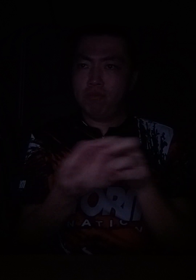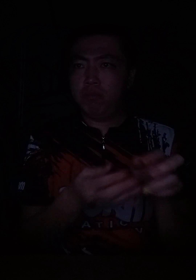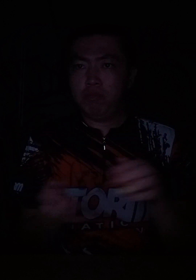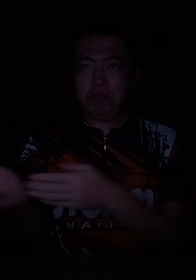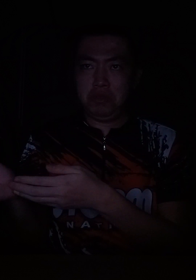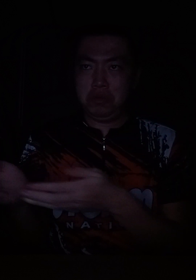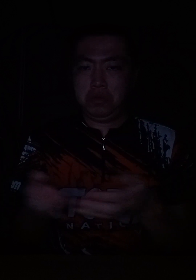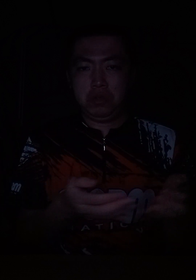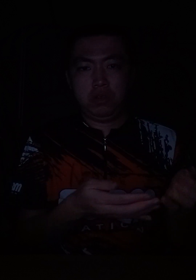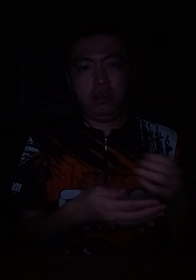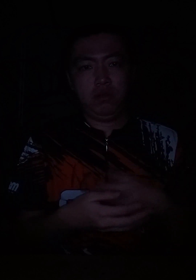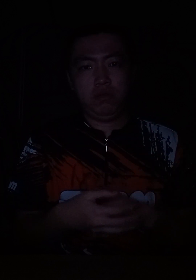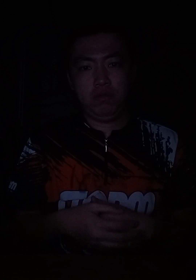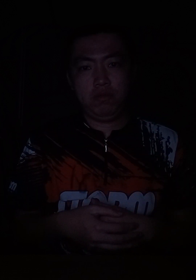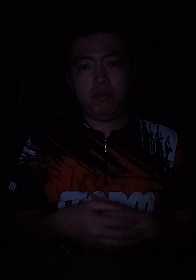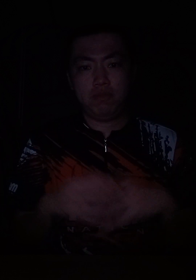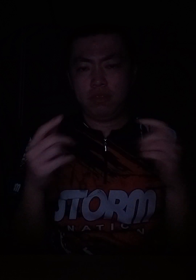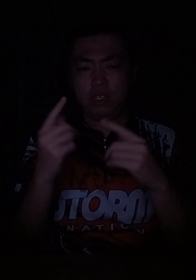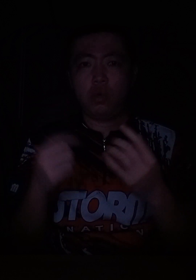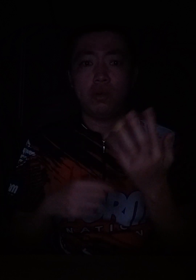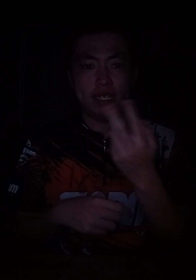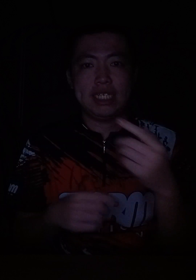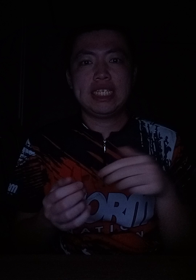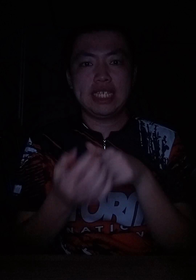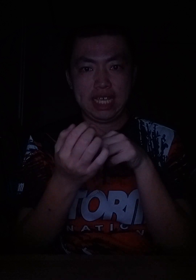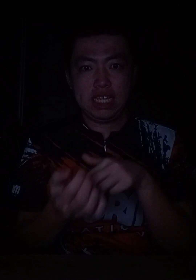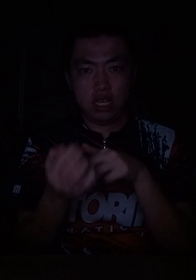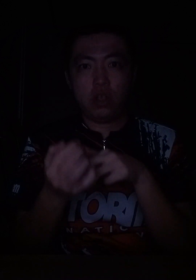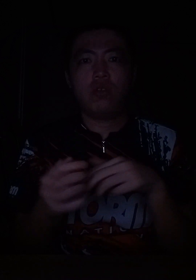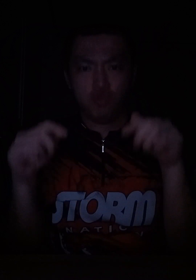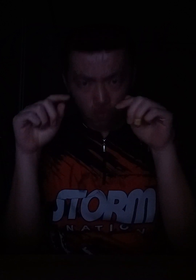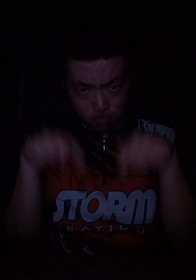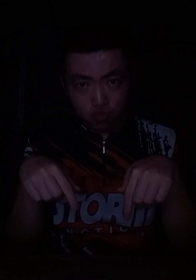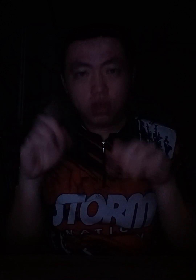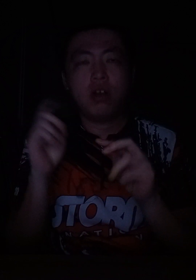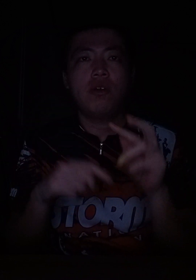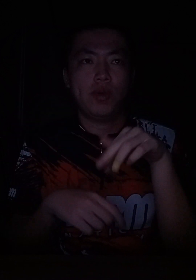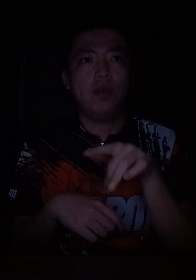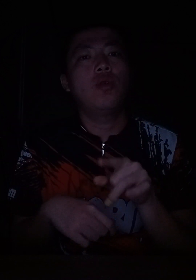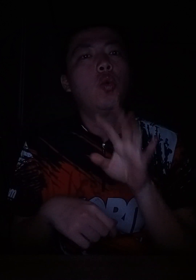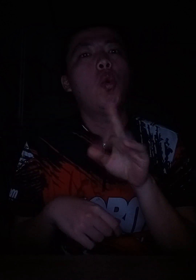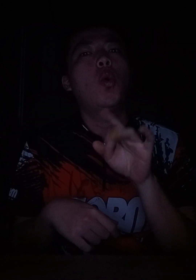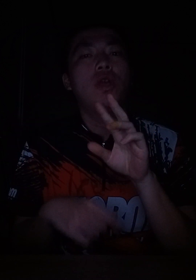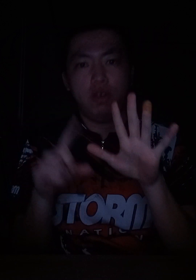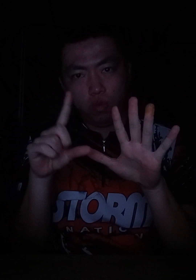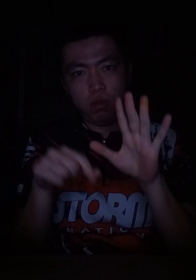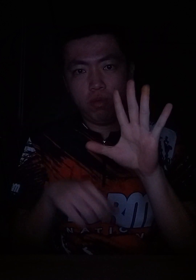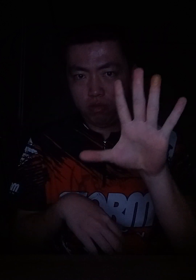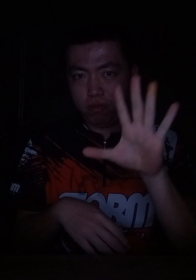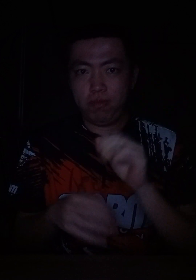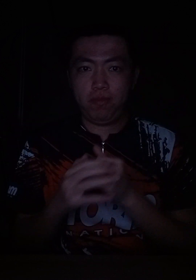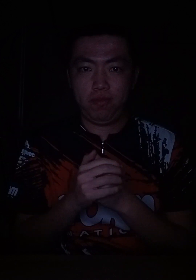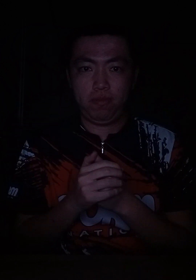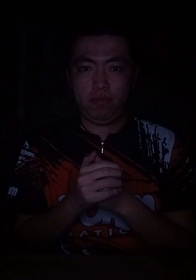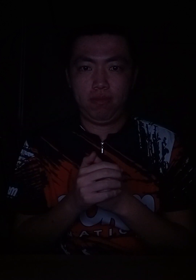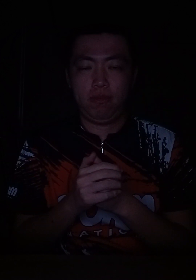옮깁니다. 서울 강서구 오피스텔 승강기에서 추락사고가 발생한 건 어제 오후 7시 50분쯤.